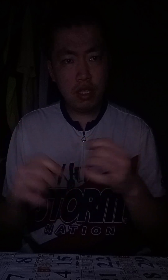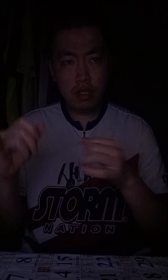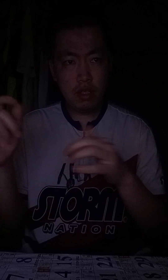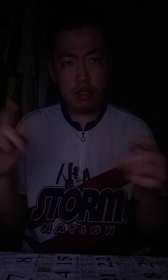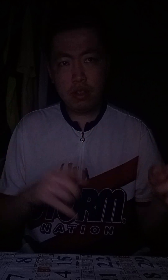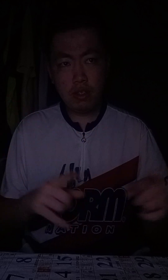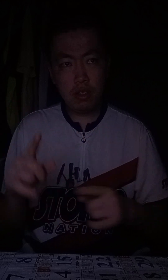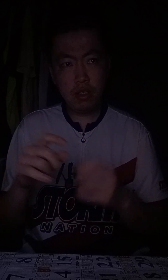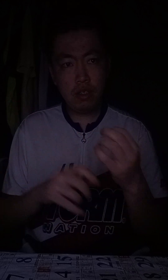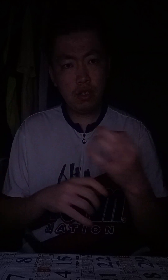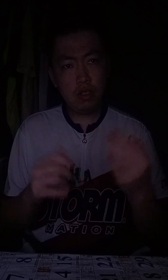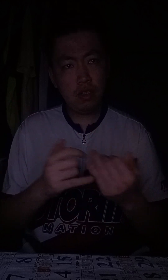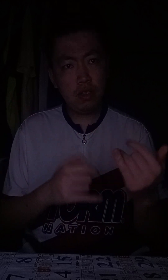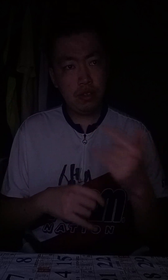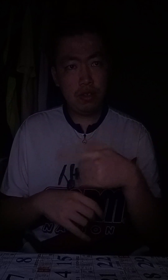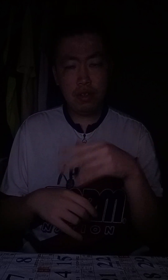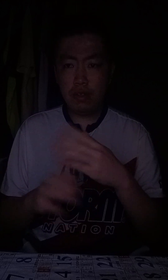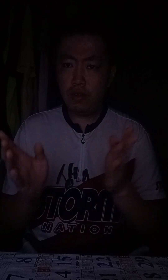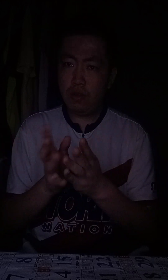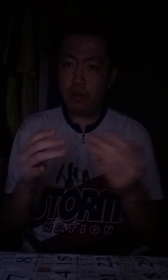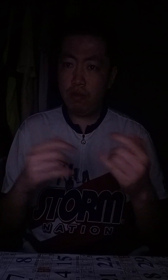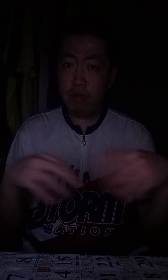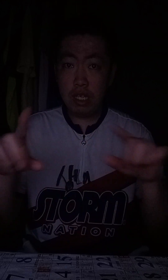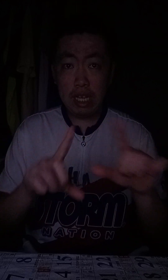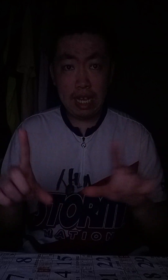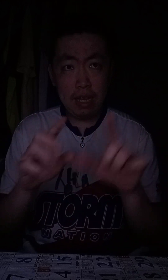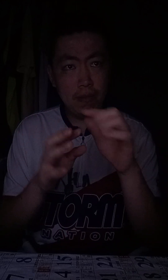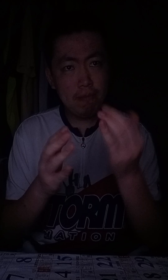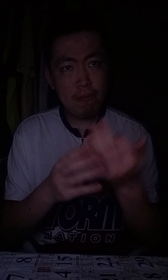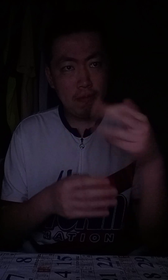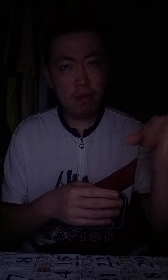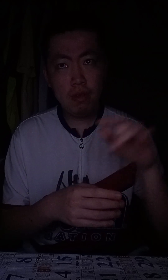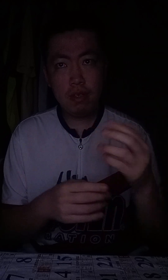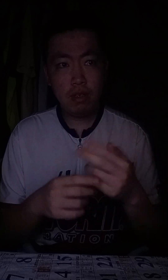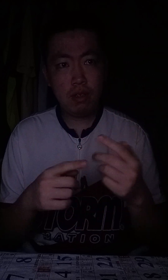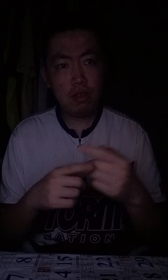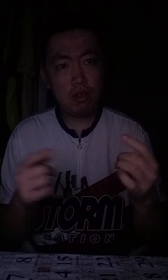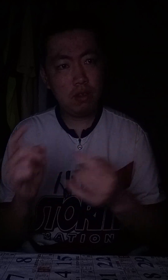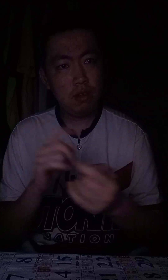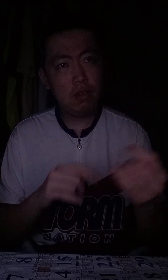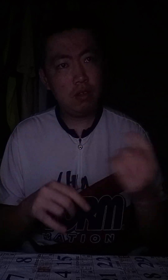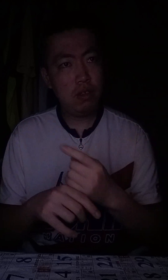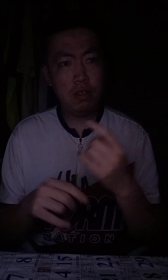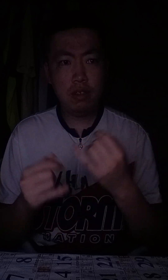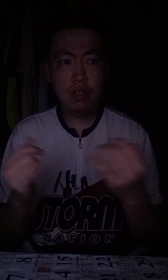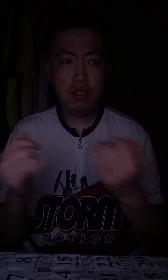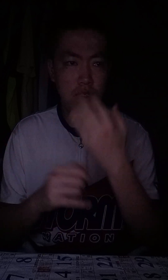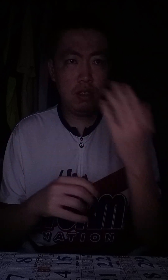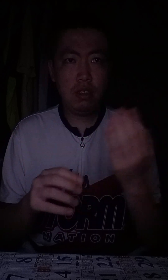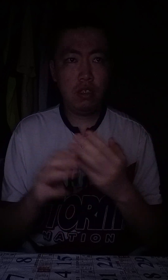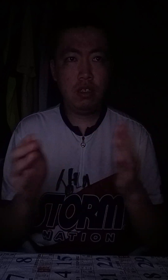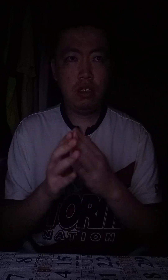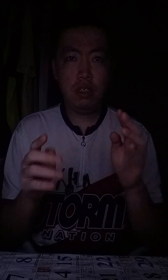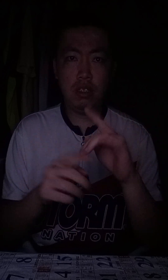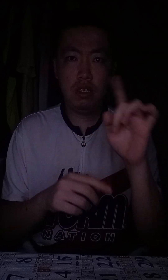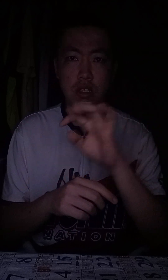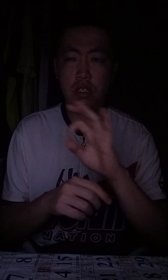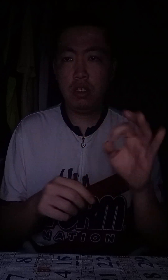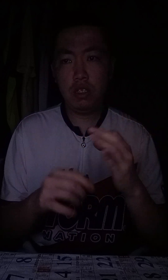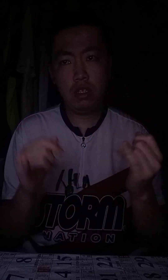창, 이런 평창이라는 뜻의 올림픽 홍보를 해도 좀 좋을 것 같습니다. 친환경 올림픽도 물론 홍보를 해야겠죠.